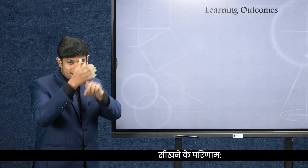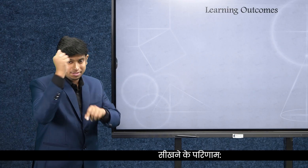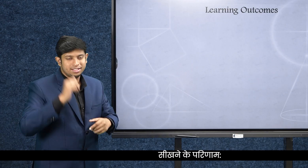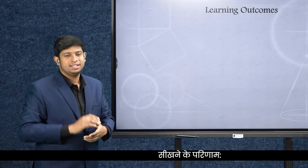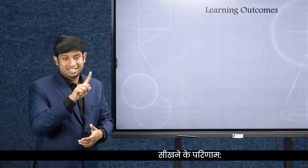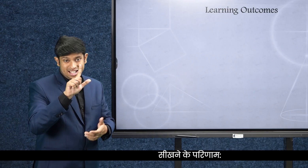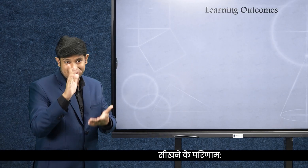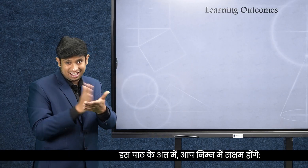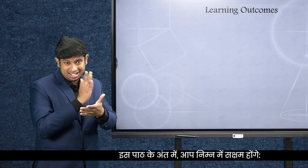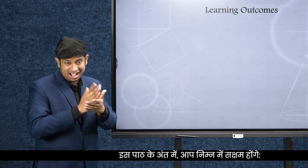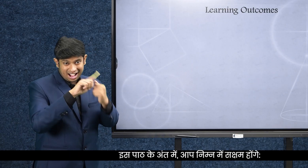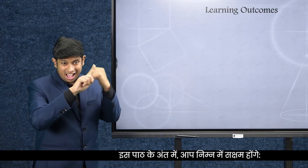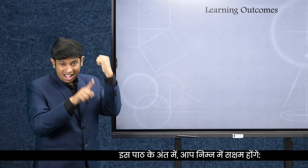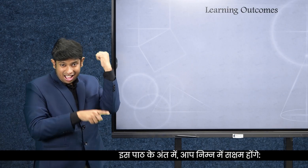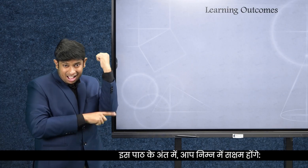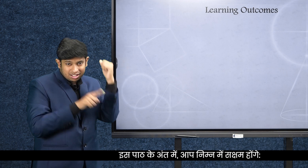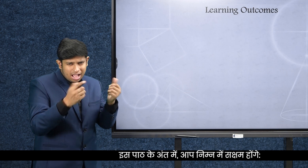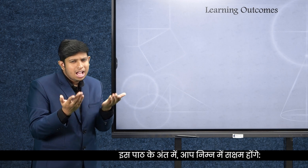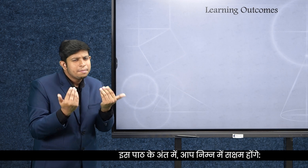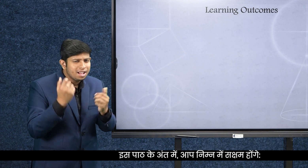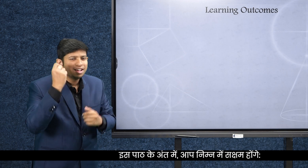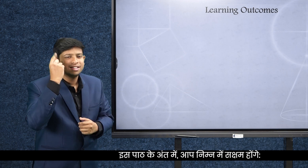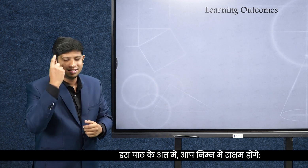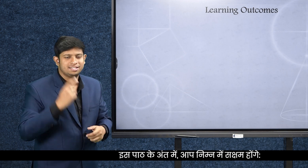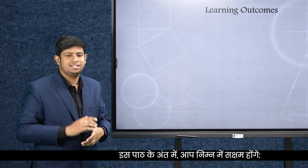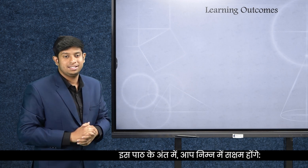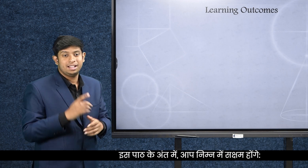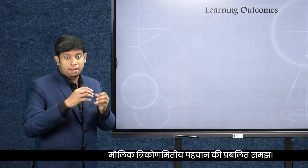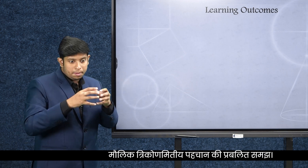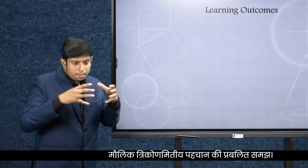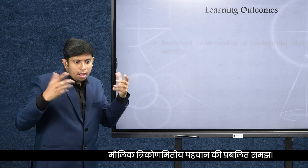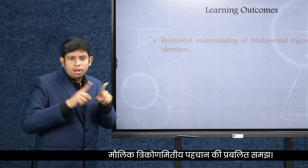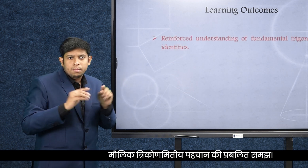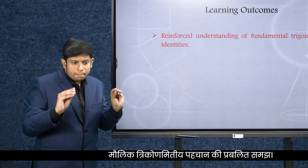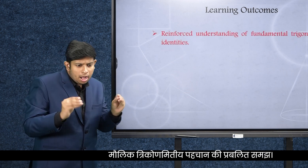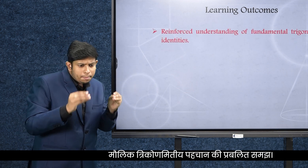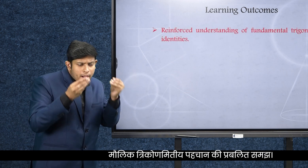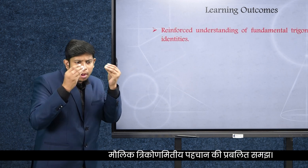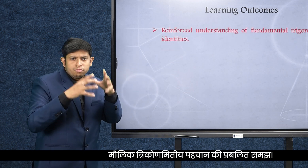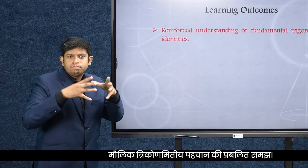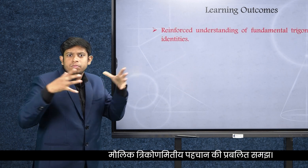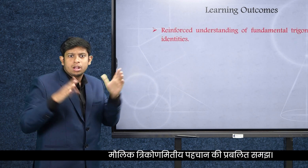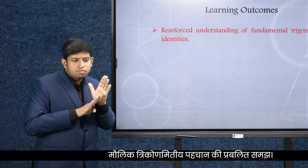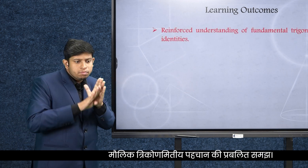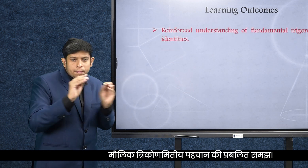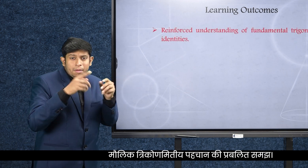सीखने के परिणाम। इस पाठ के अंत में आप निम्न में सक्षम होंगे: मौलिक त्रिकोणमितीय पहचान की प्रबलता समझ,